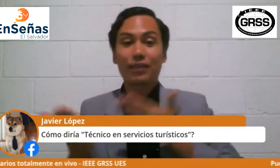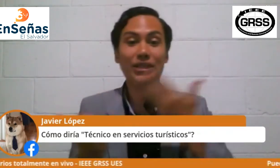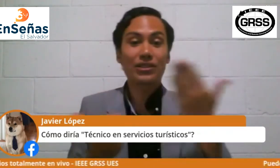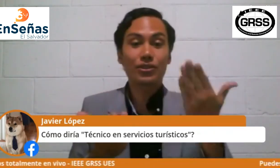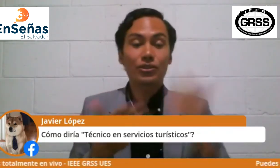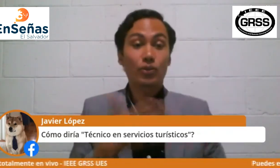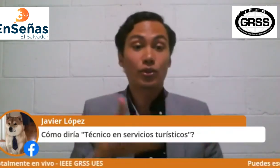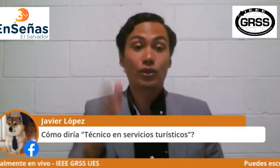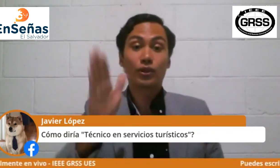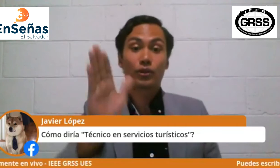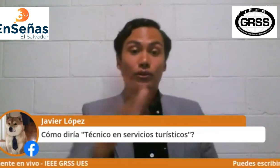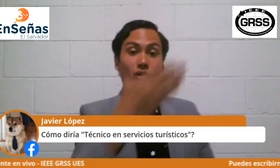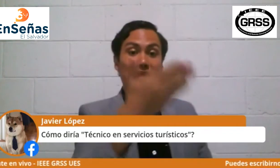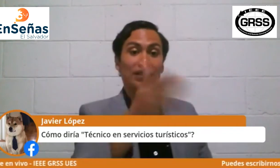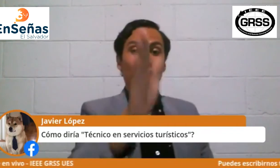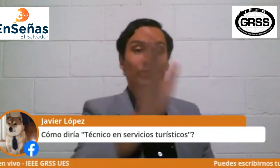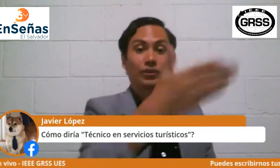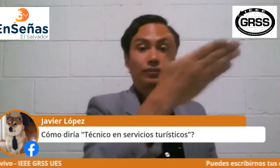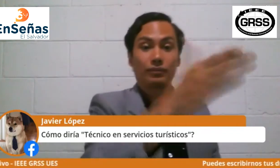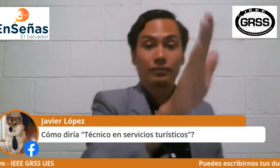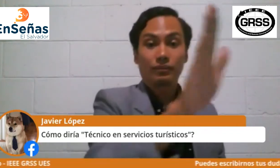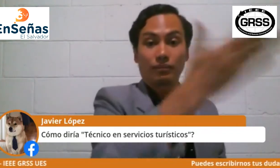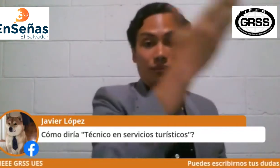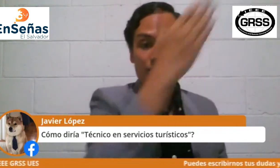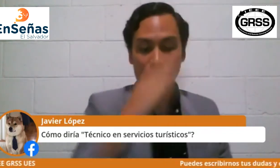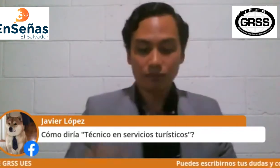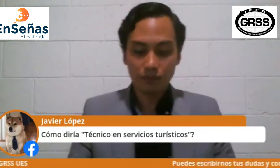en servicios turísticos.